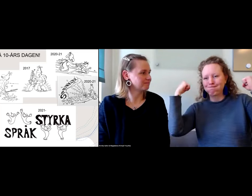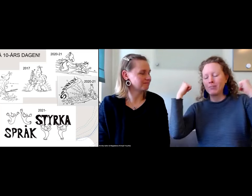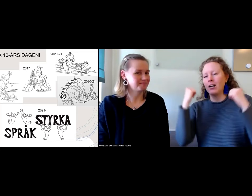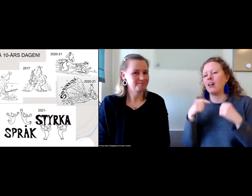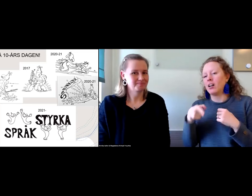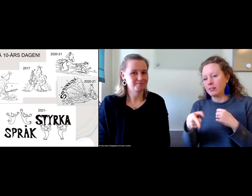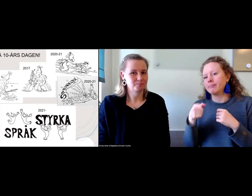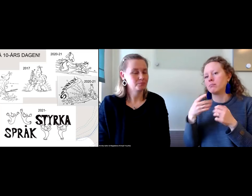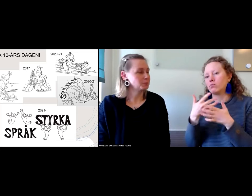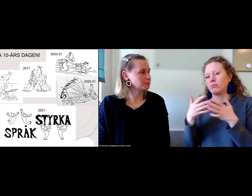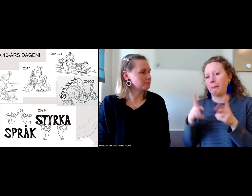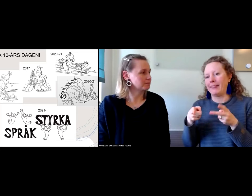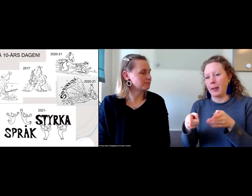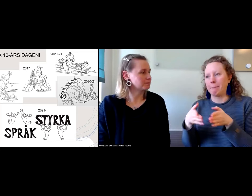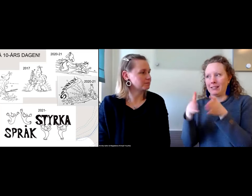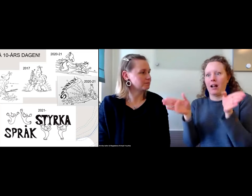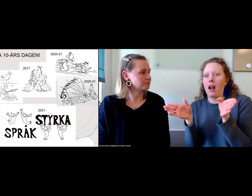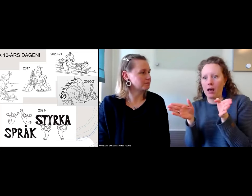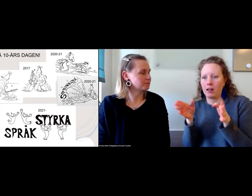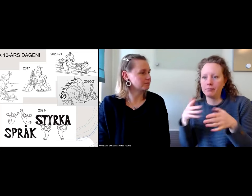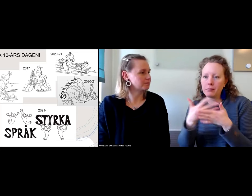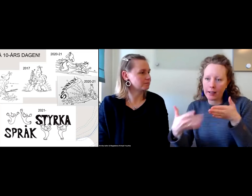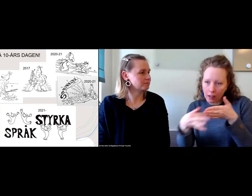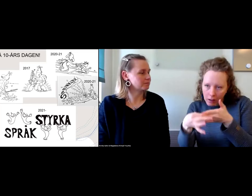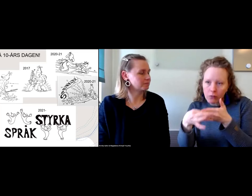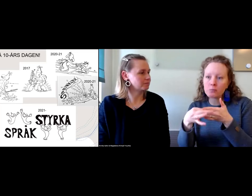Ja tämä Sprogstyrkan, niin